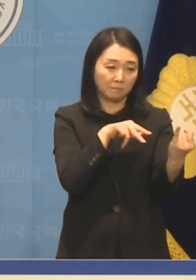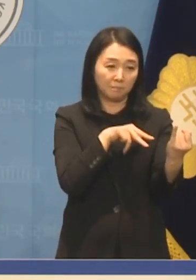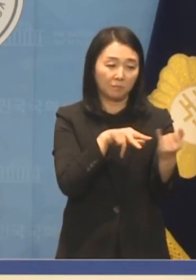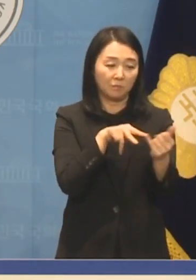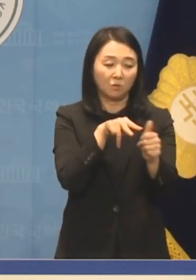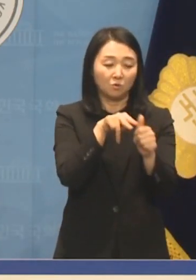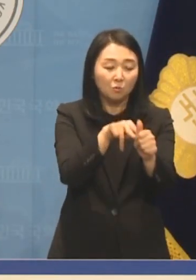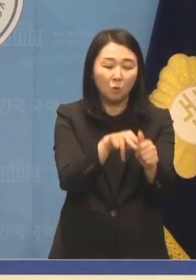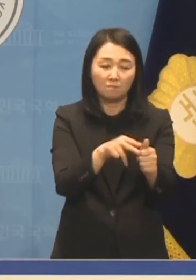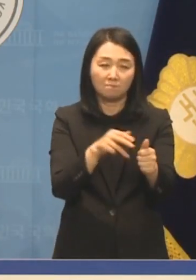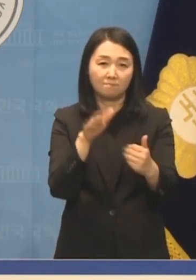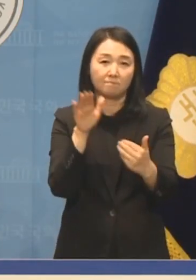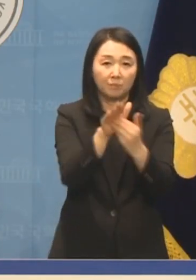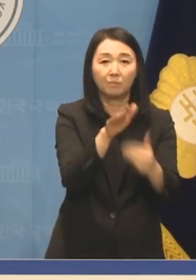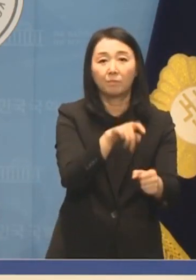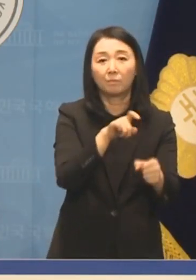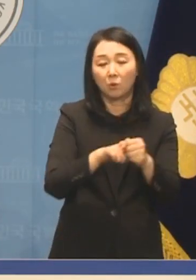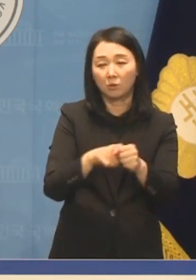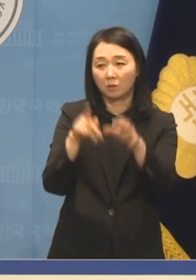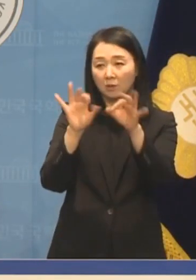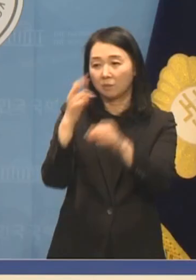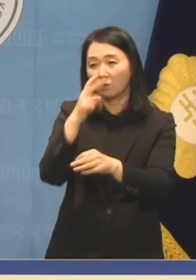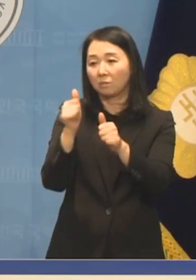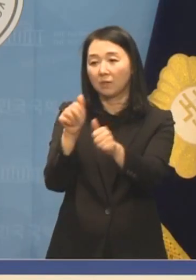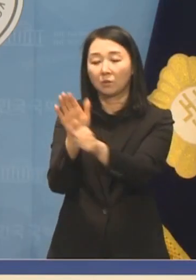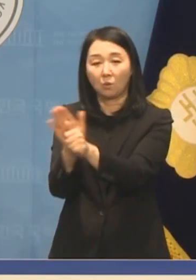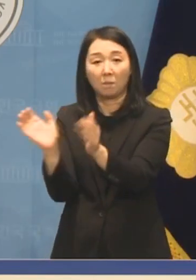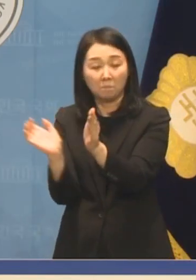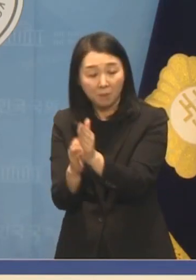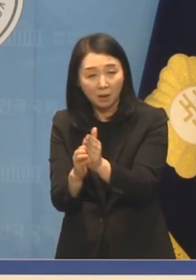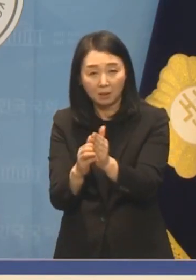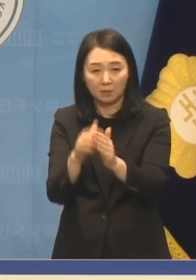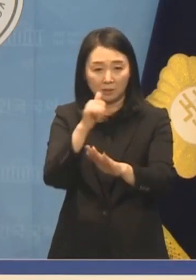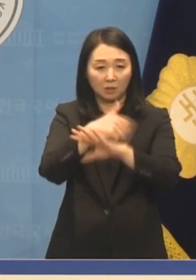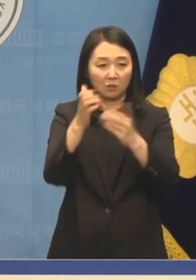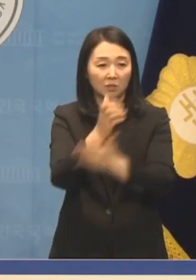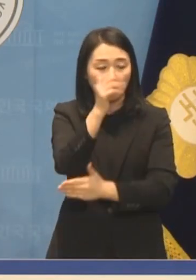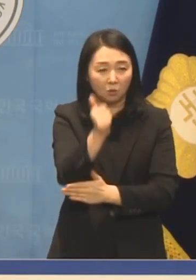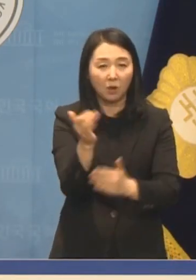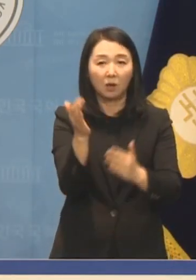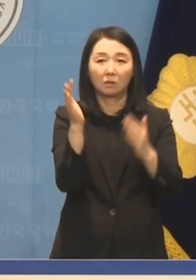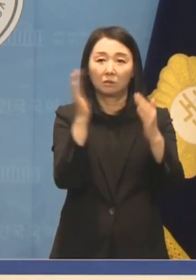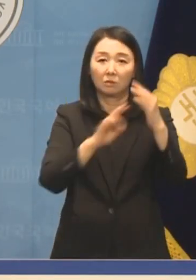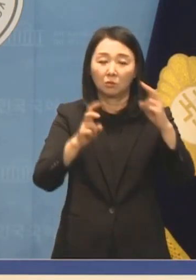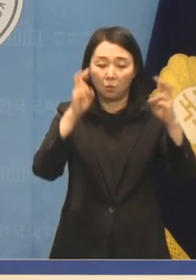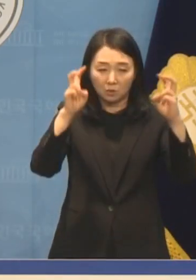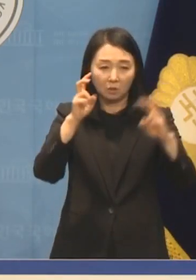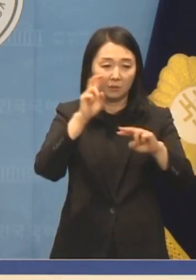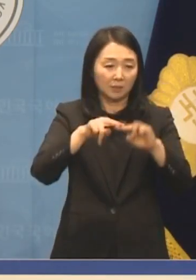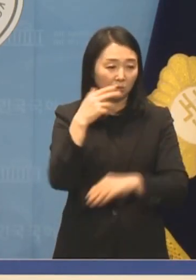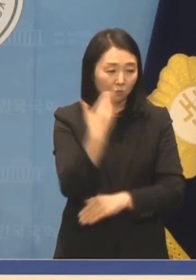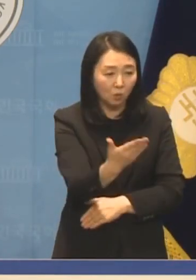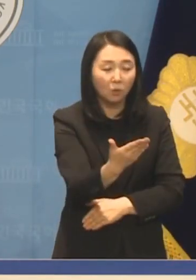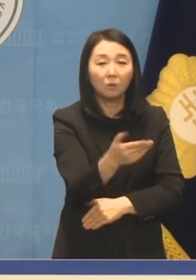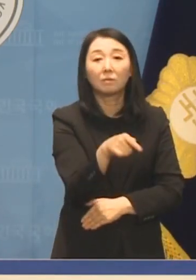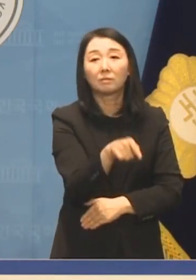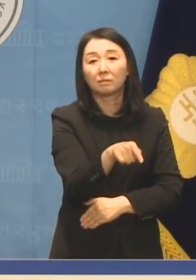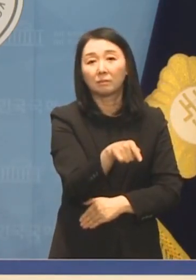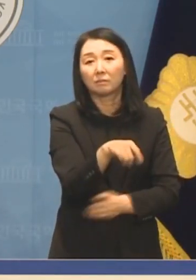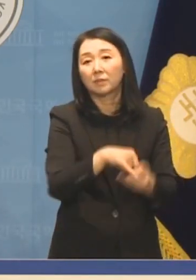되지 아니하게 할 목적으로 김상민 검사를 도와주면 장관 또는 공기업 사장 자리를 주겠다고 하였다는